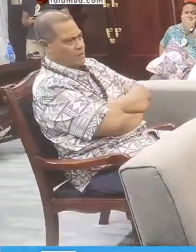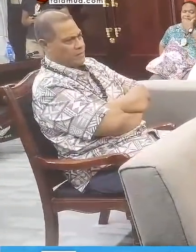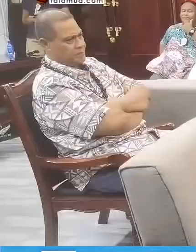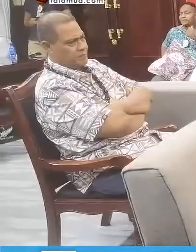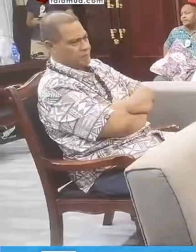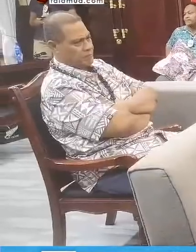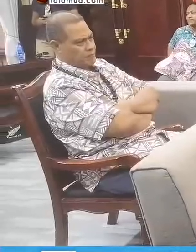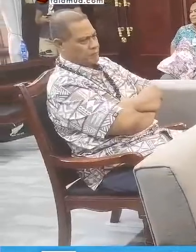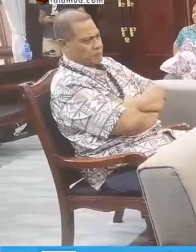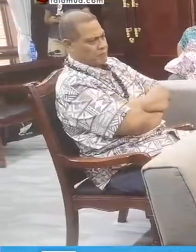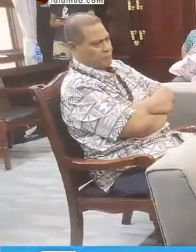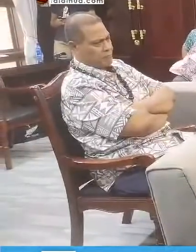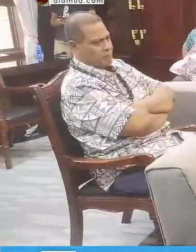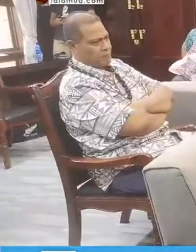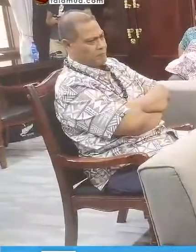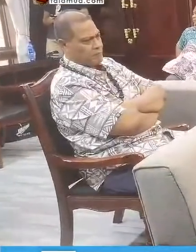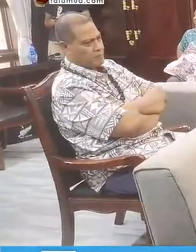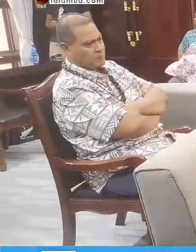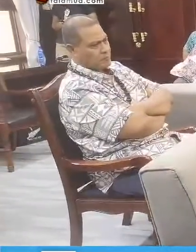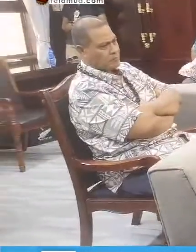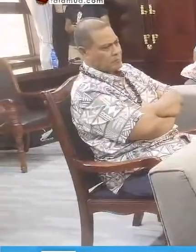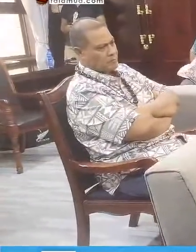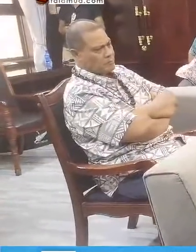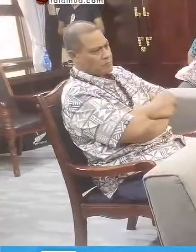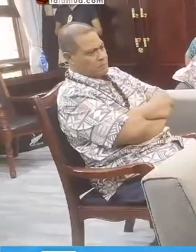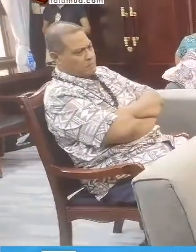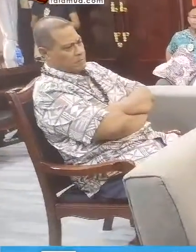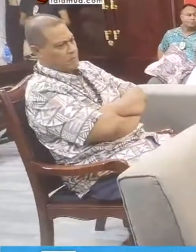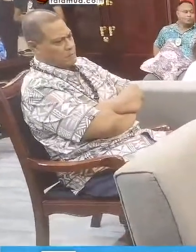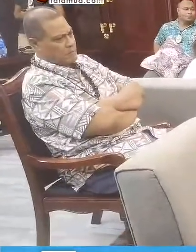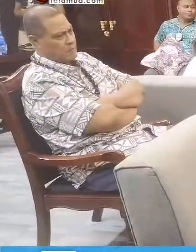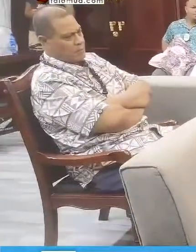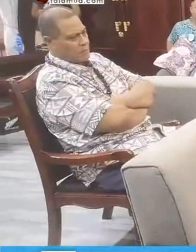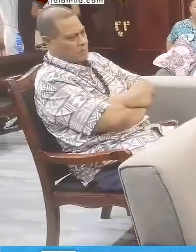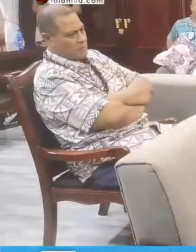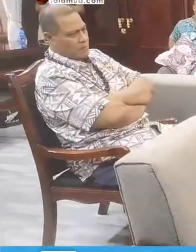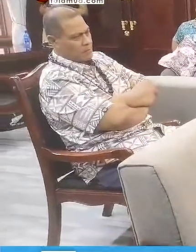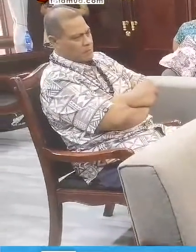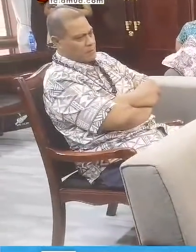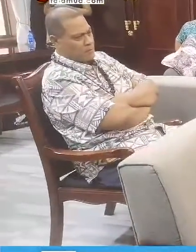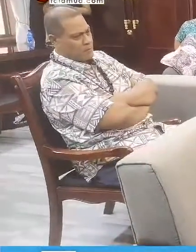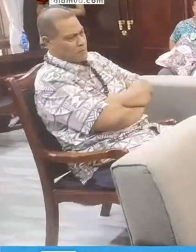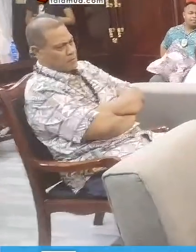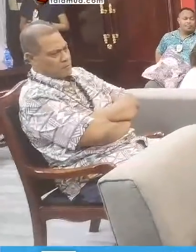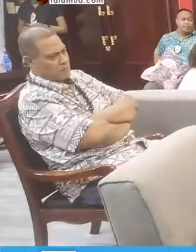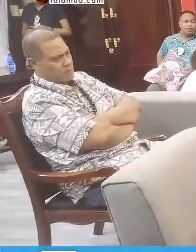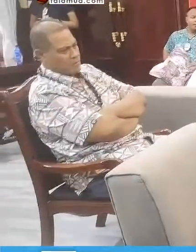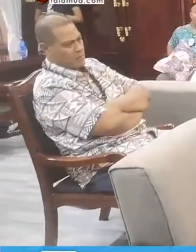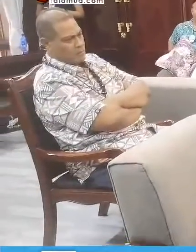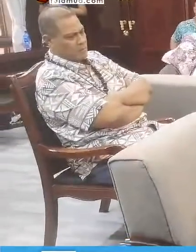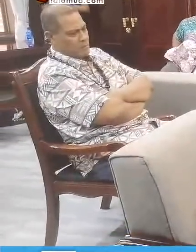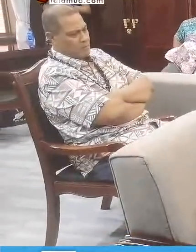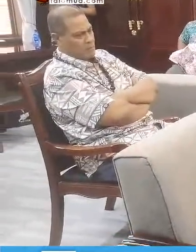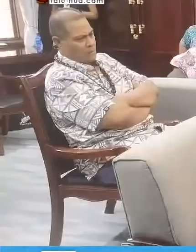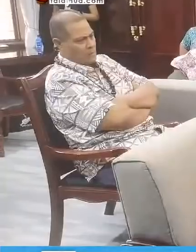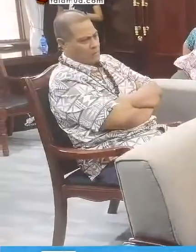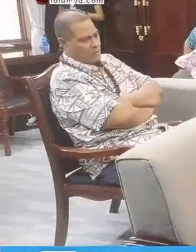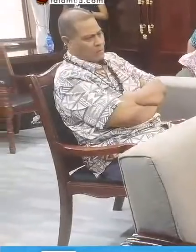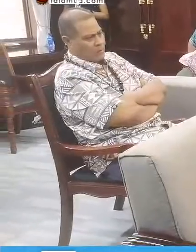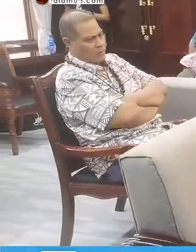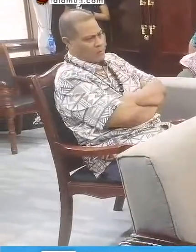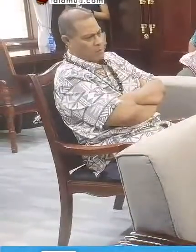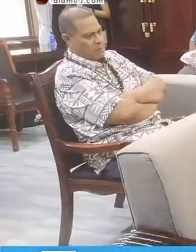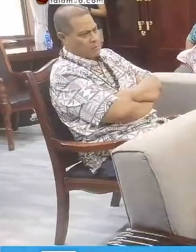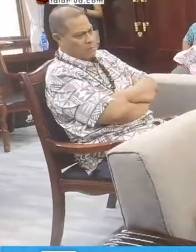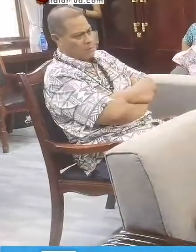sili. Tāpenanga ma tūlanga o mta o kuia na e tūlanga o tūlanga. A pe o le mta o kule salanga le lua. O